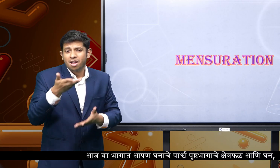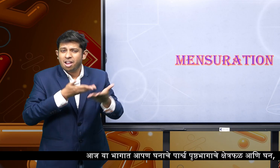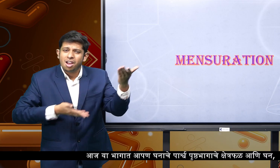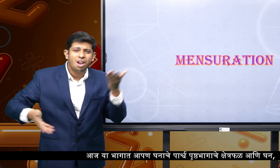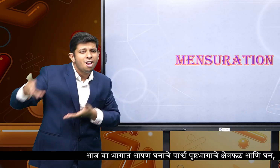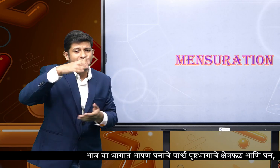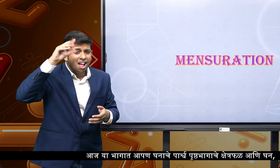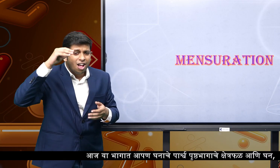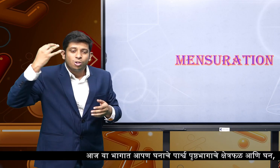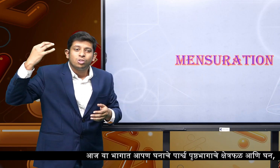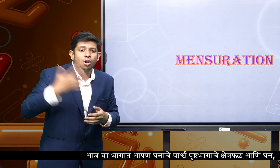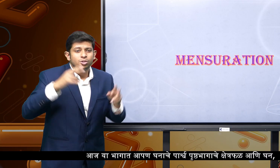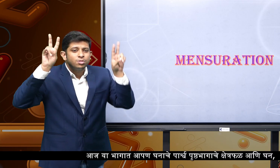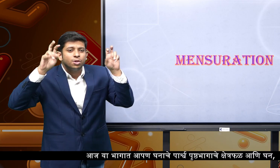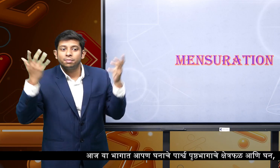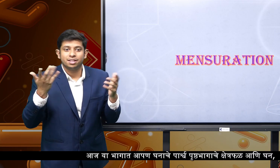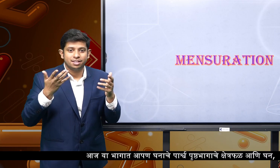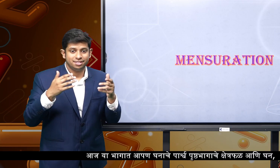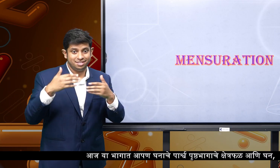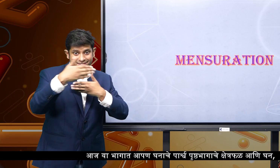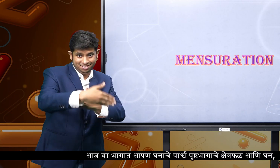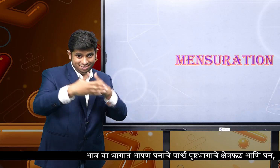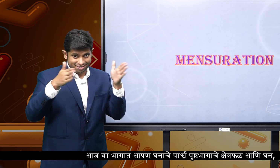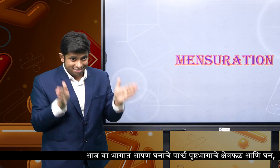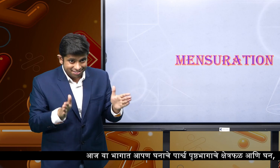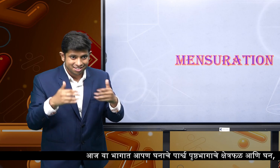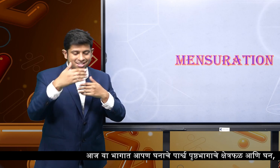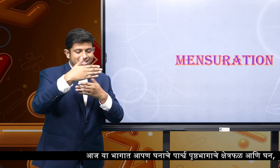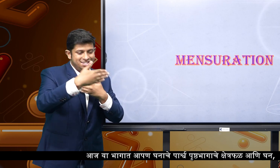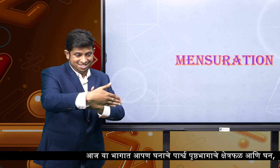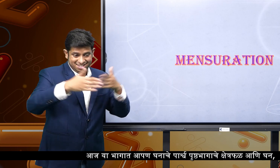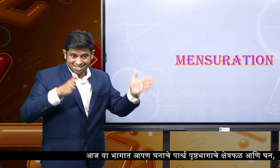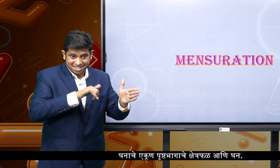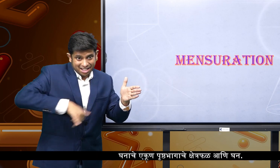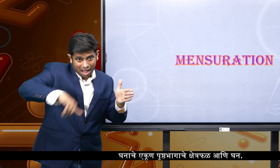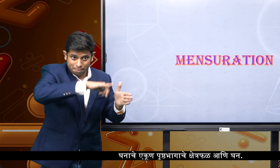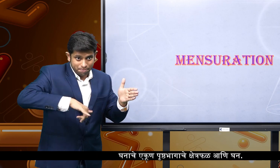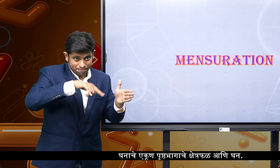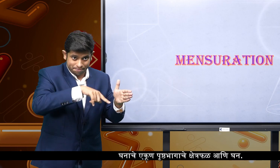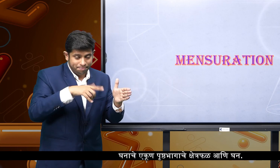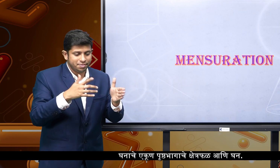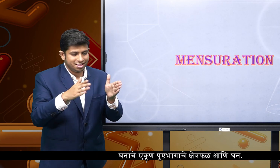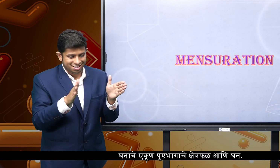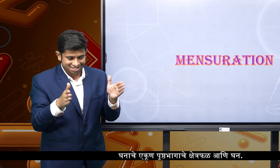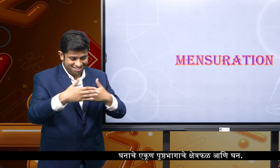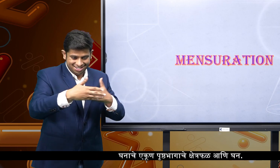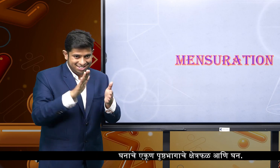आज या भागात आपण घनाचे पार्श्व पृष्ठभागाचे क्षेत्रफळ आणि घनाचे एकूण पृष्ठभागाचे क्षेत्रफळ